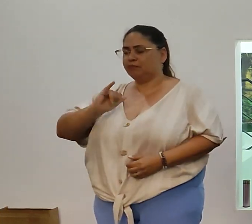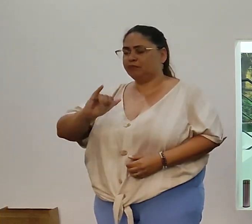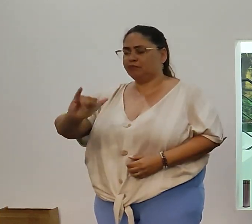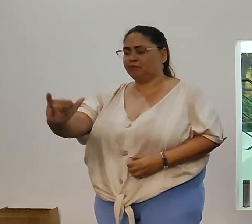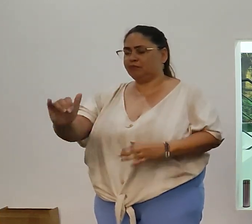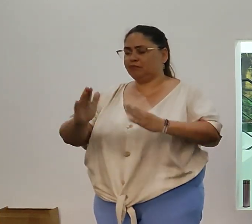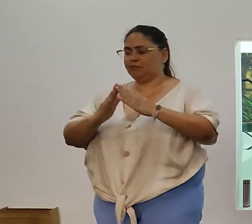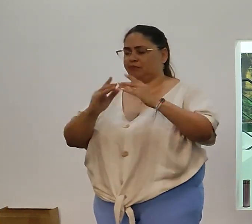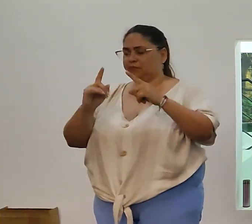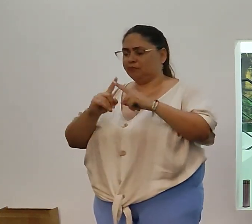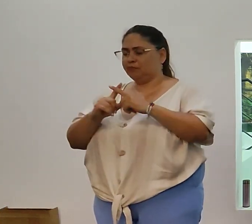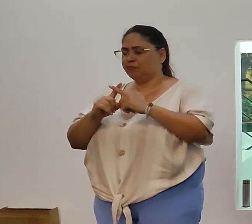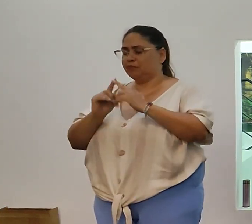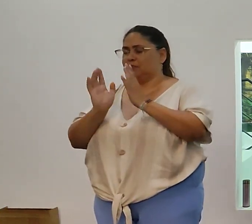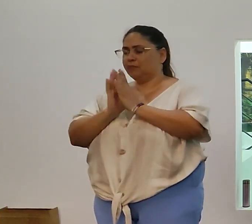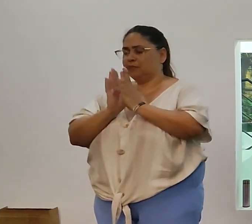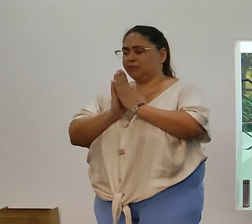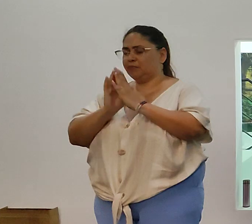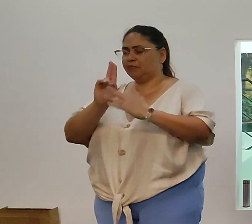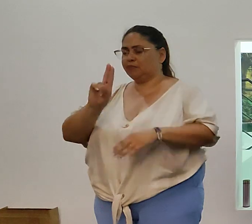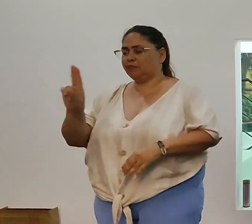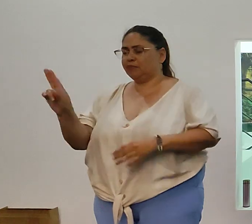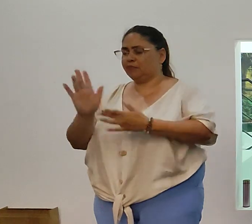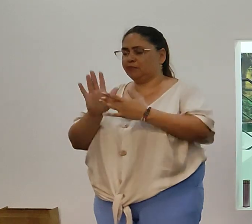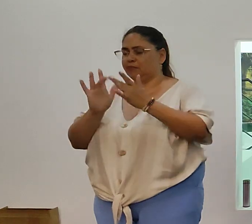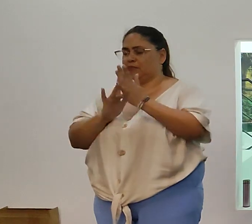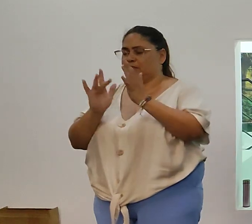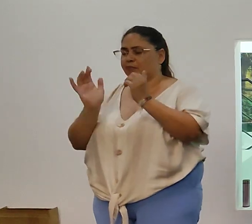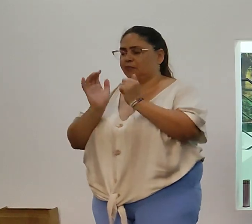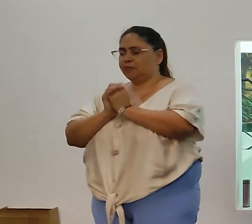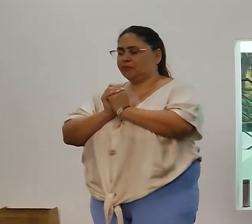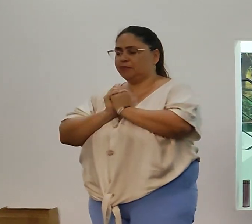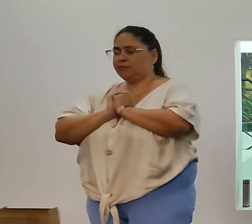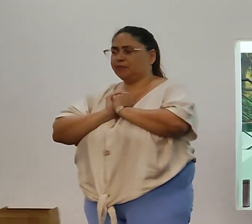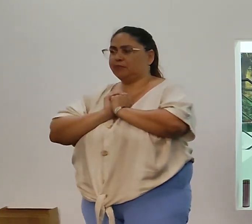Tua igreja. É essa oração que eu faço em nome de Jesus. Amém.